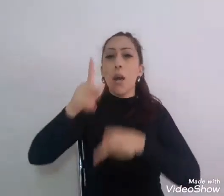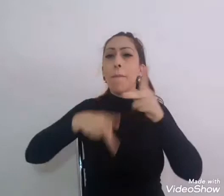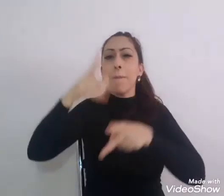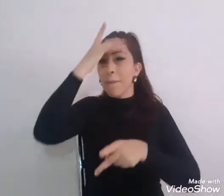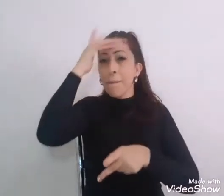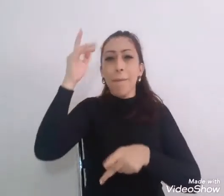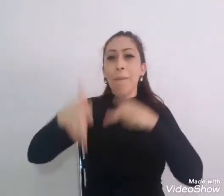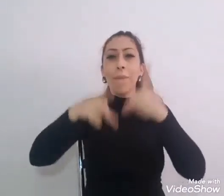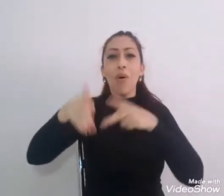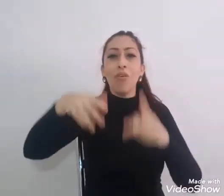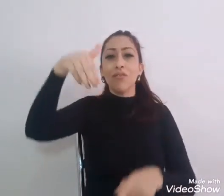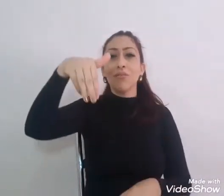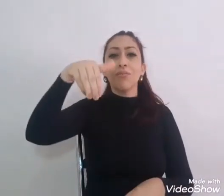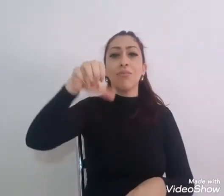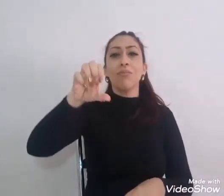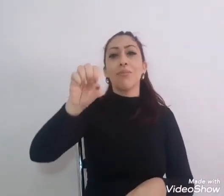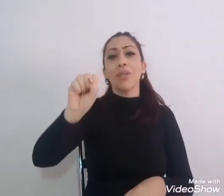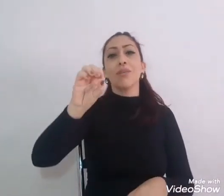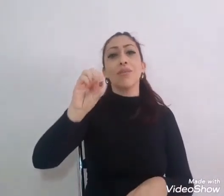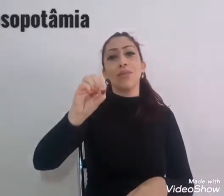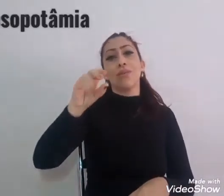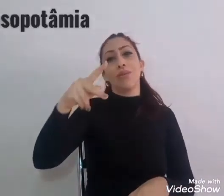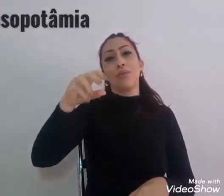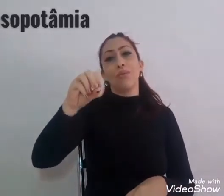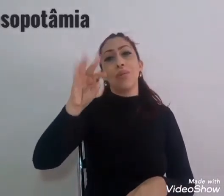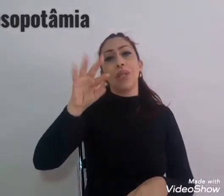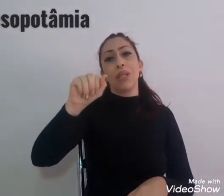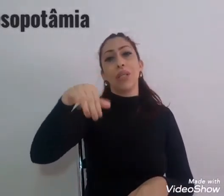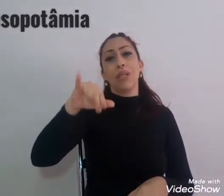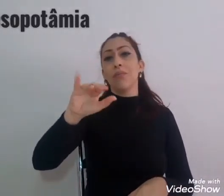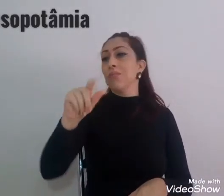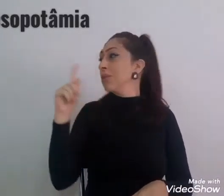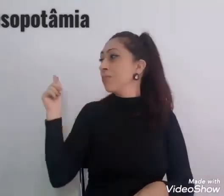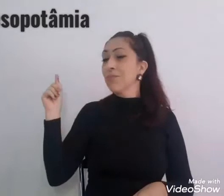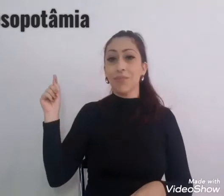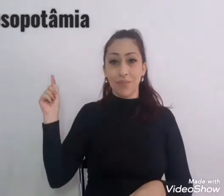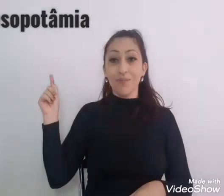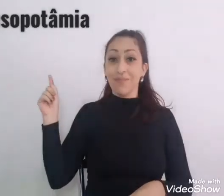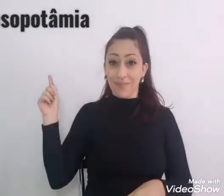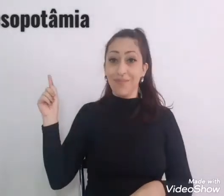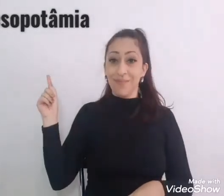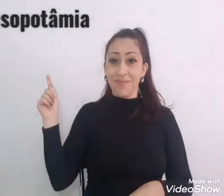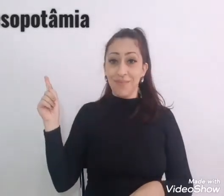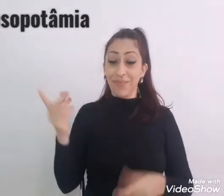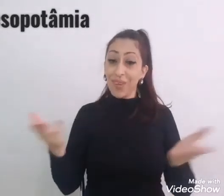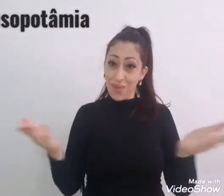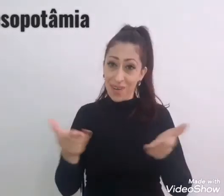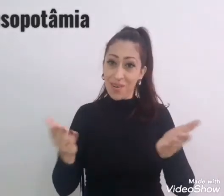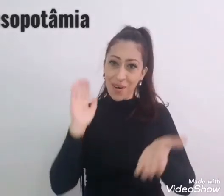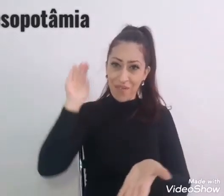Mesopotâmia. Por enquanto, essa aula de agora, para o primeiro ano, finaliza para a história, tá? E a próxima